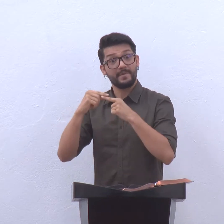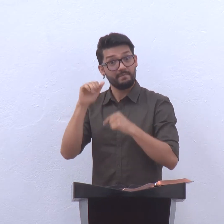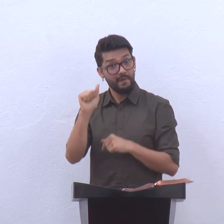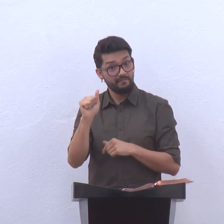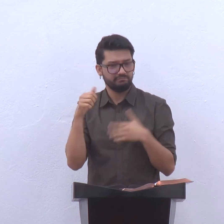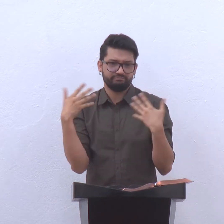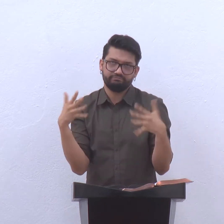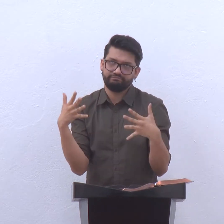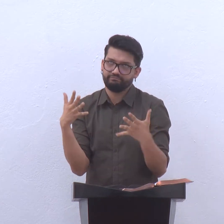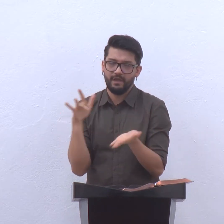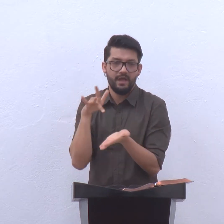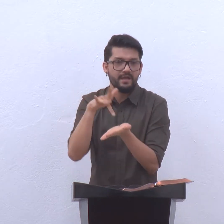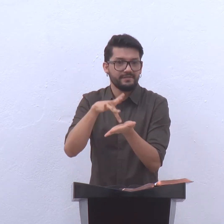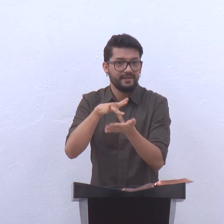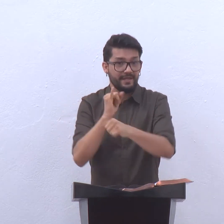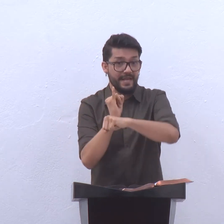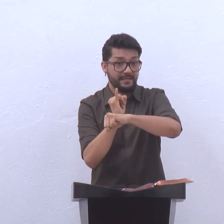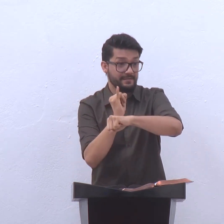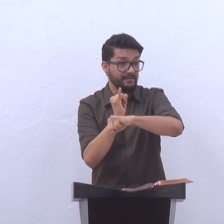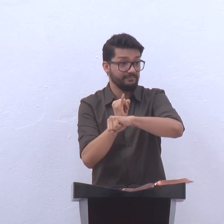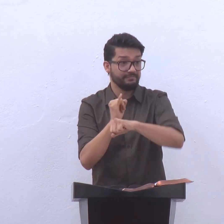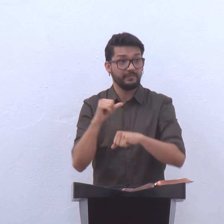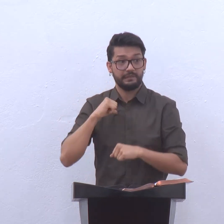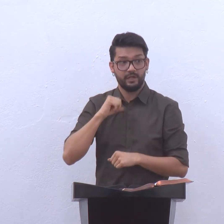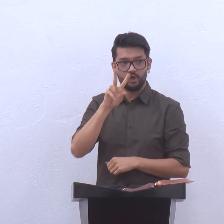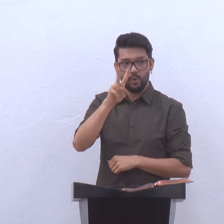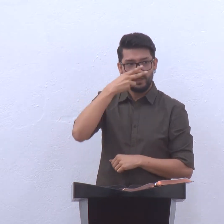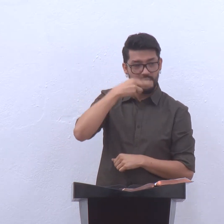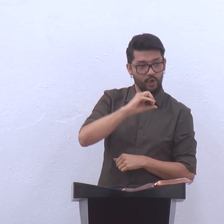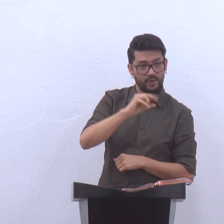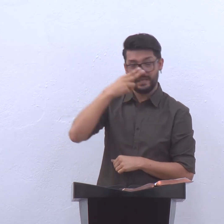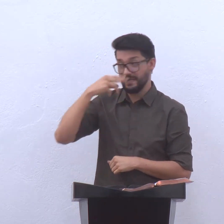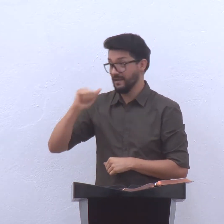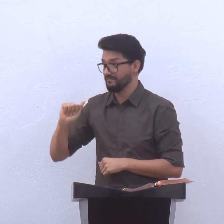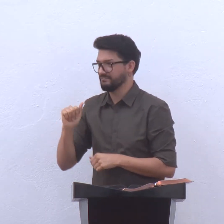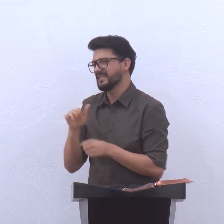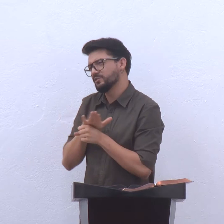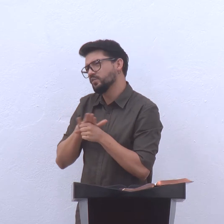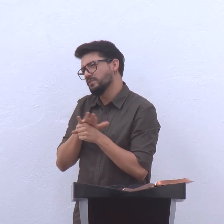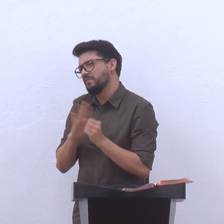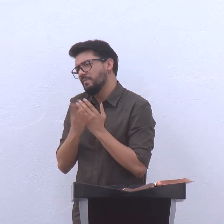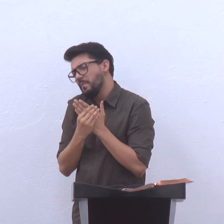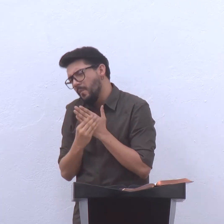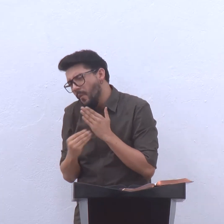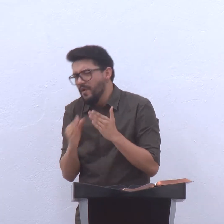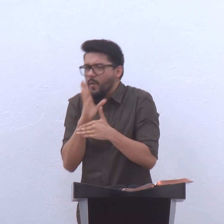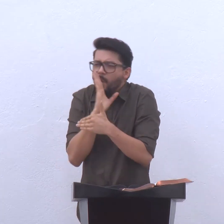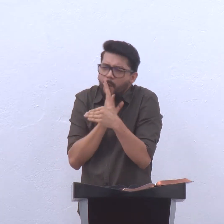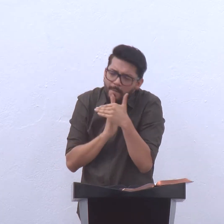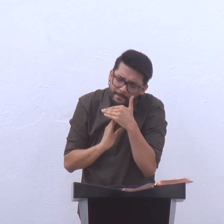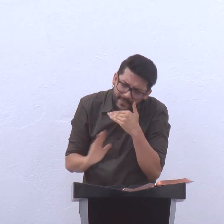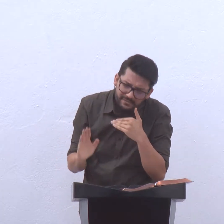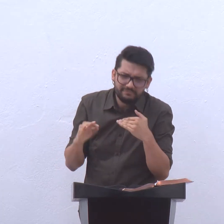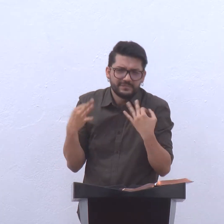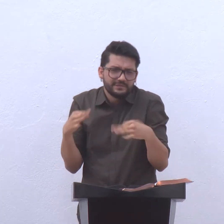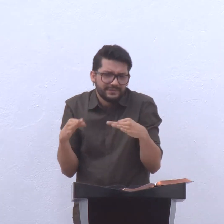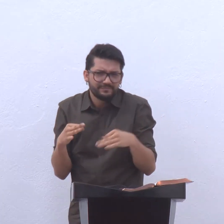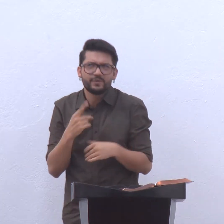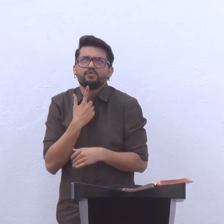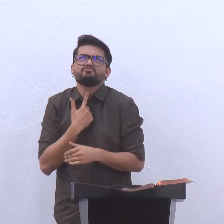familiar. Ella asistió un tiempo con nosotros a la iglesia, tiene 2 hijos, su situación muy